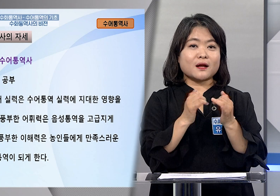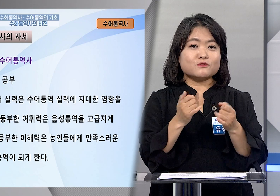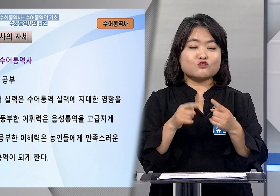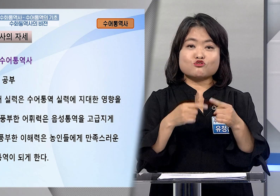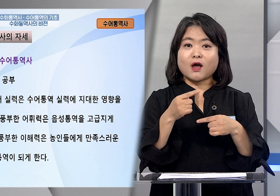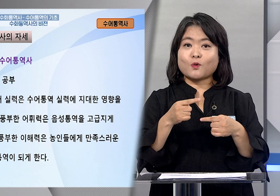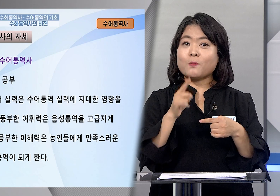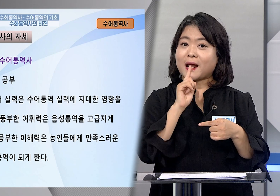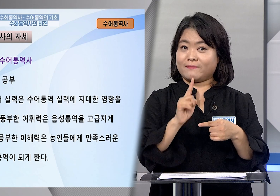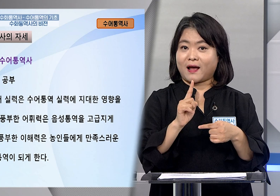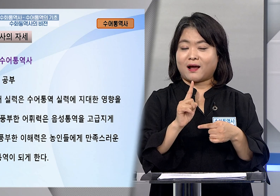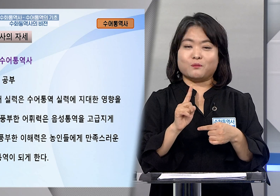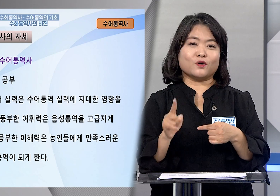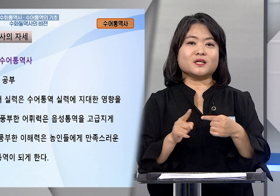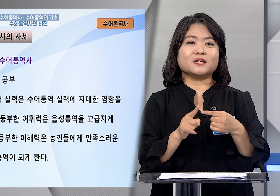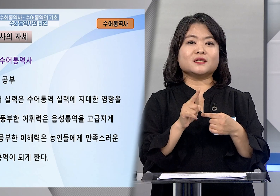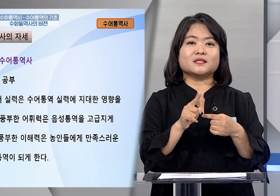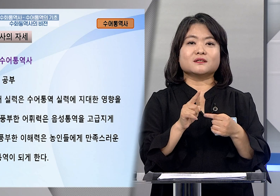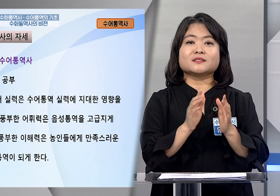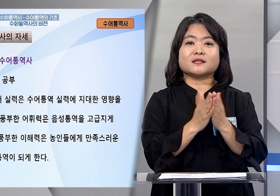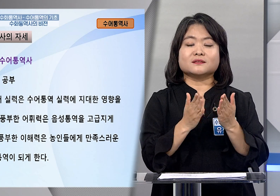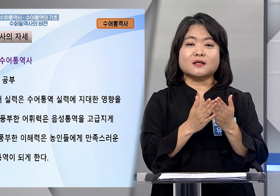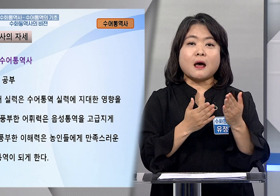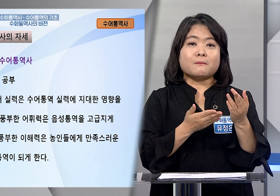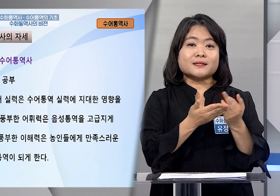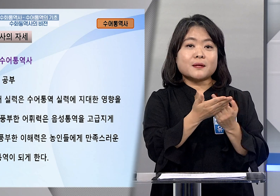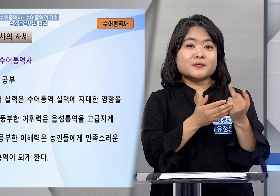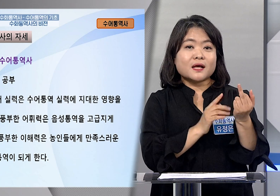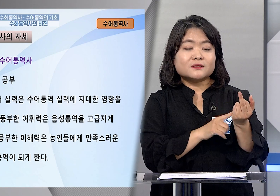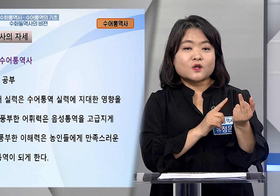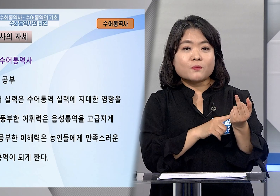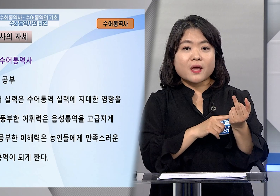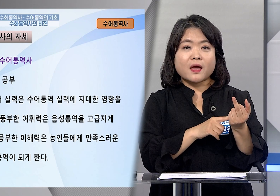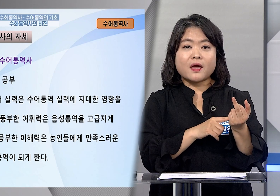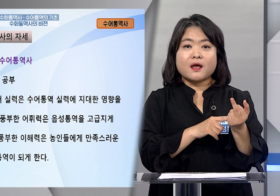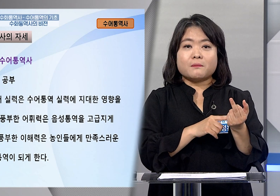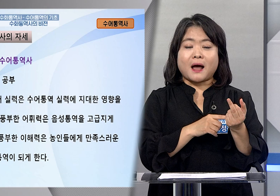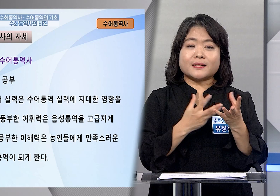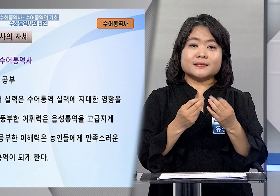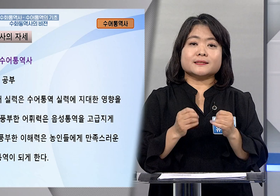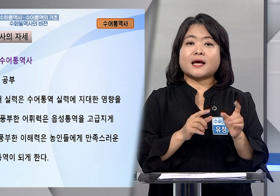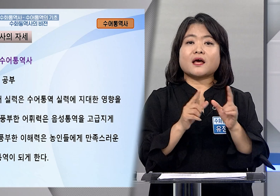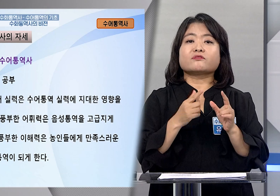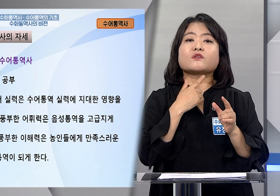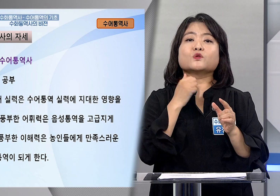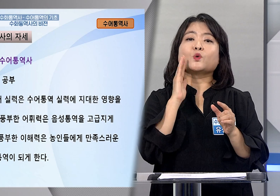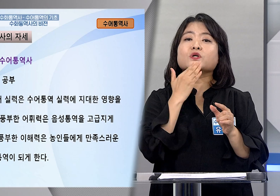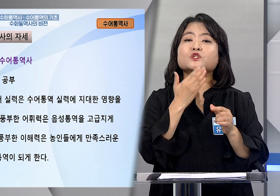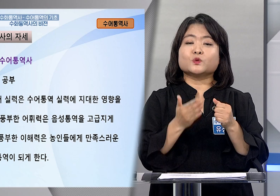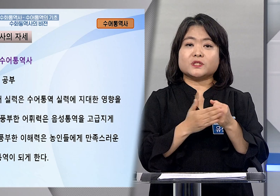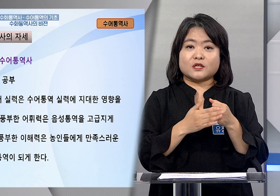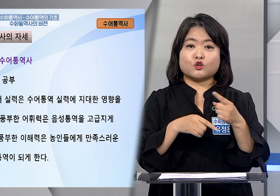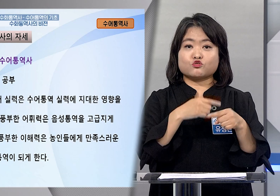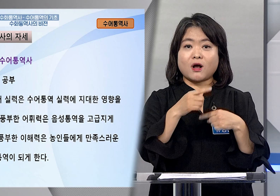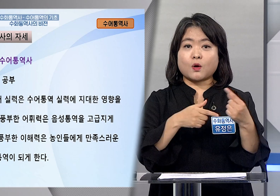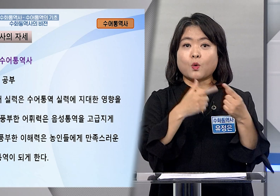사람들은 수화로 말한다. 뭐 이런 책은 마사 비냐드 섬에 많이 살았던 농인으로 인해서 수화가